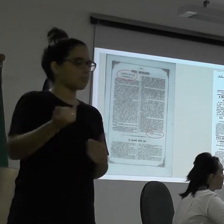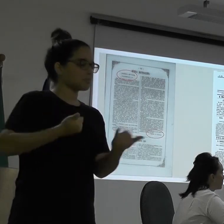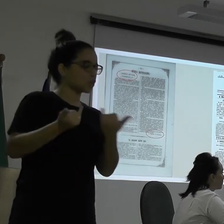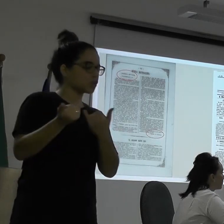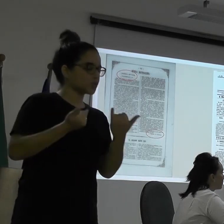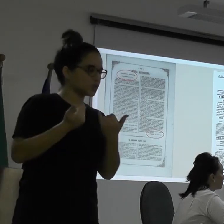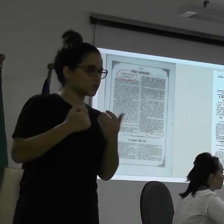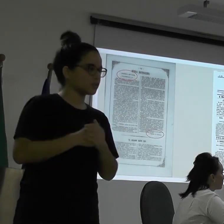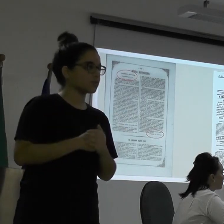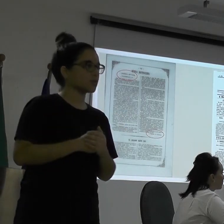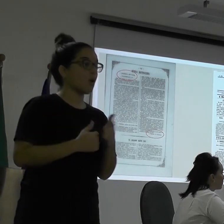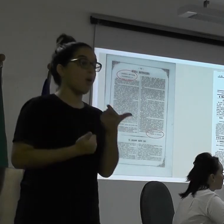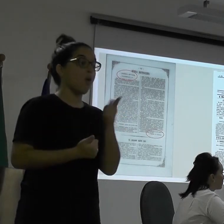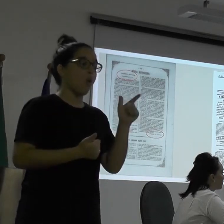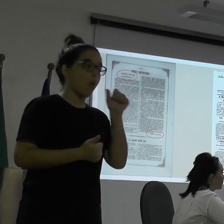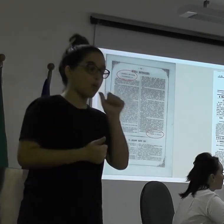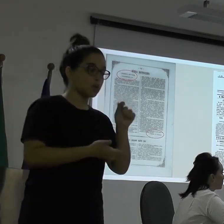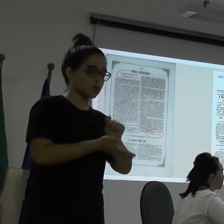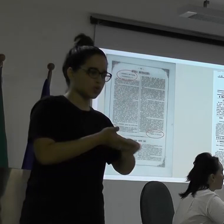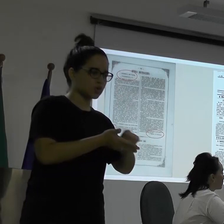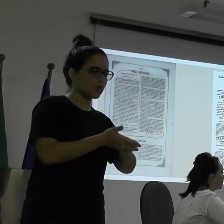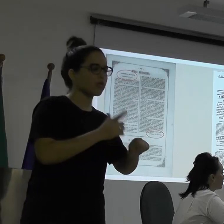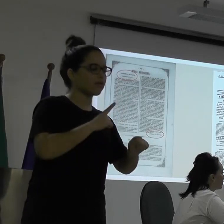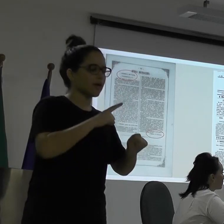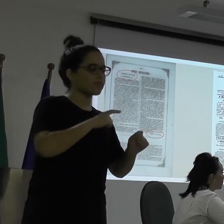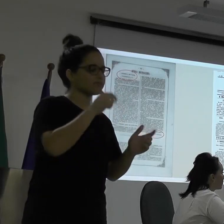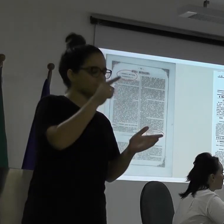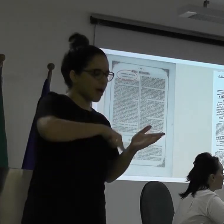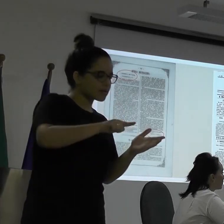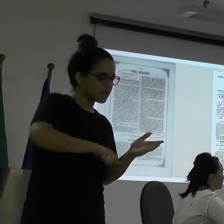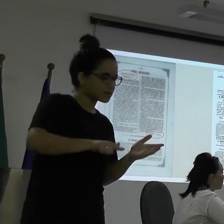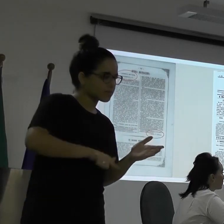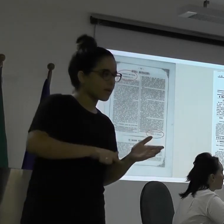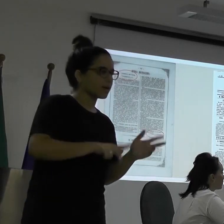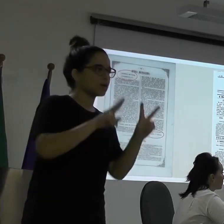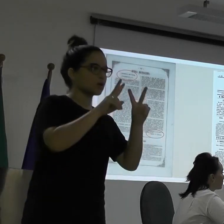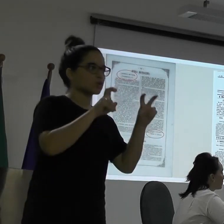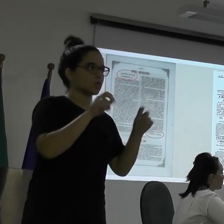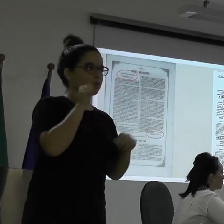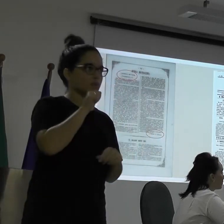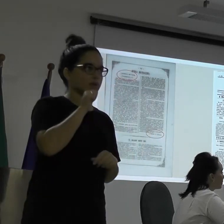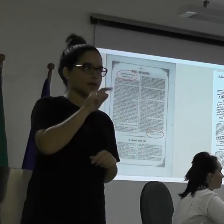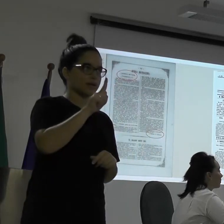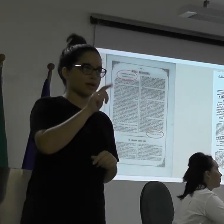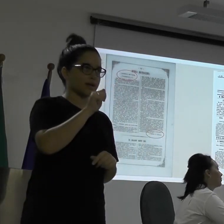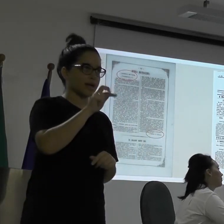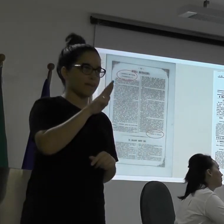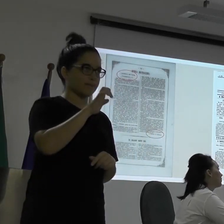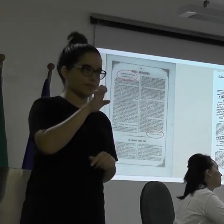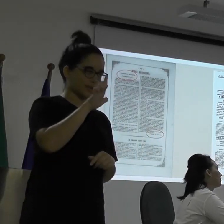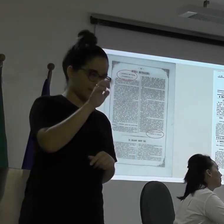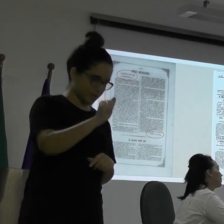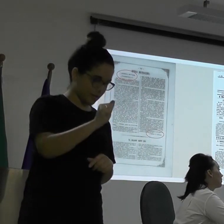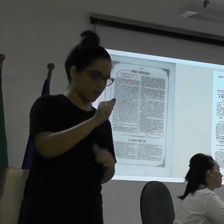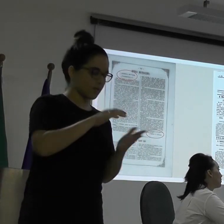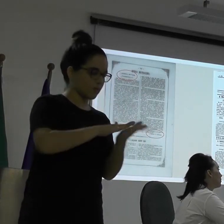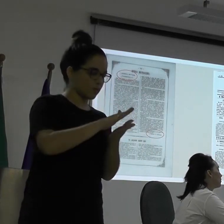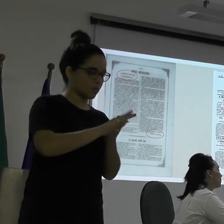escritoras com mais de uma obra preservada, há as referências a Gabriela Jesus Ferreira França, que publicou